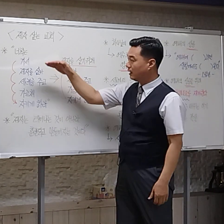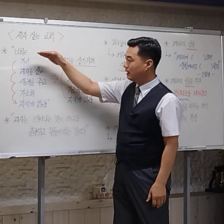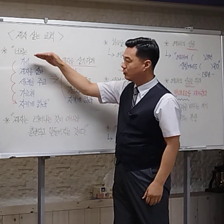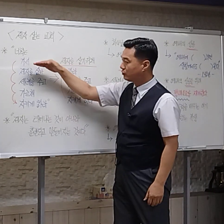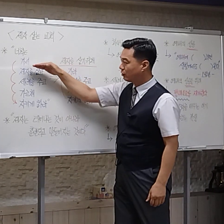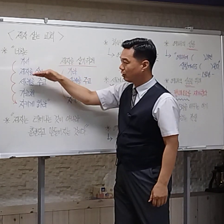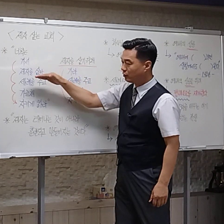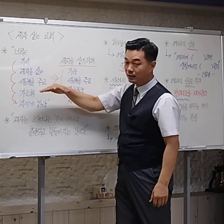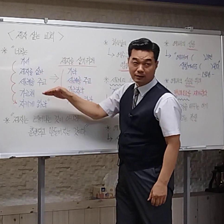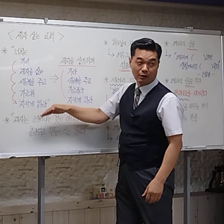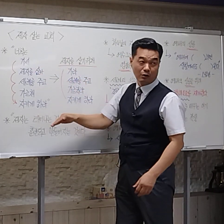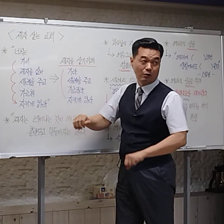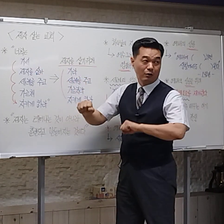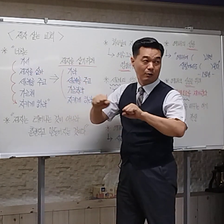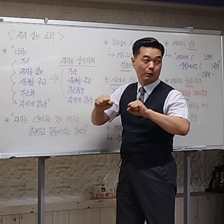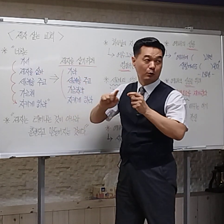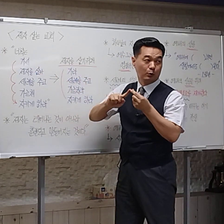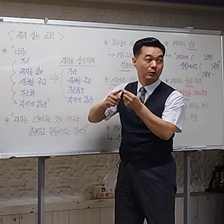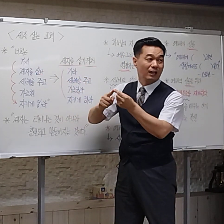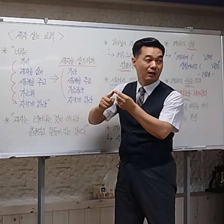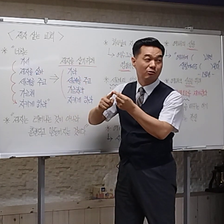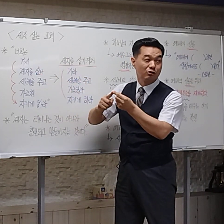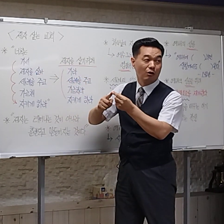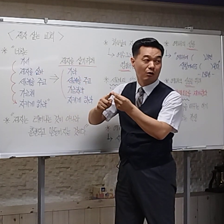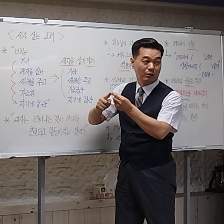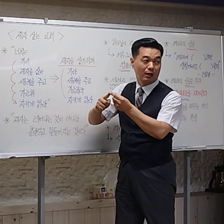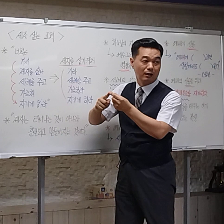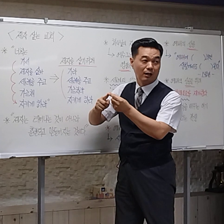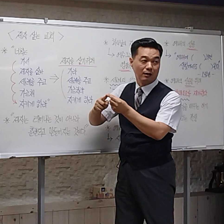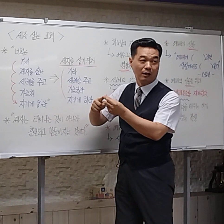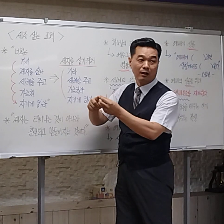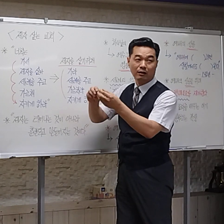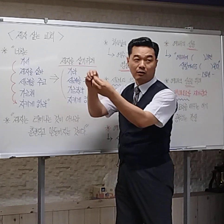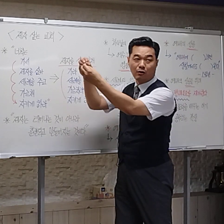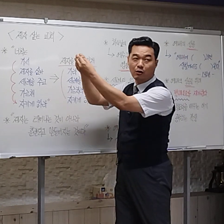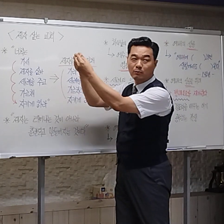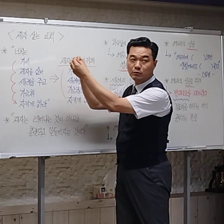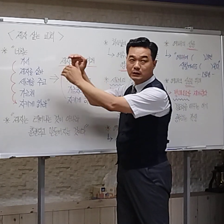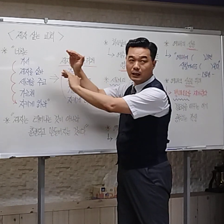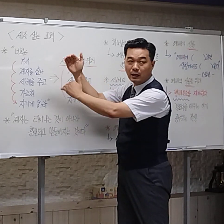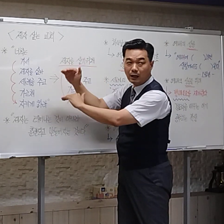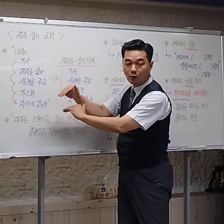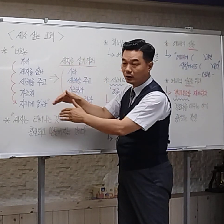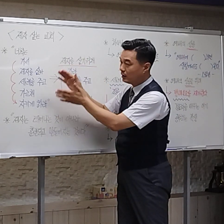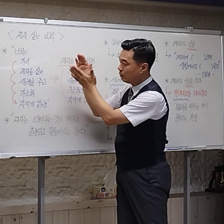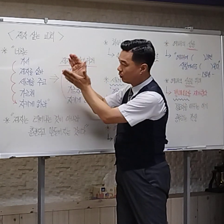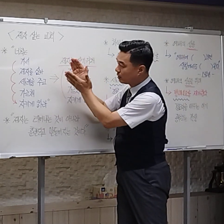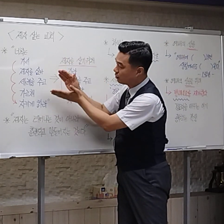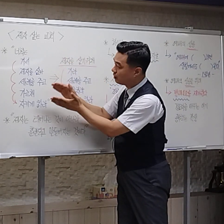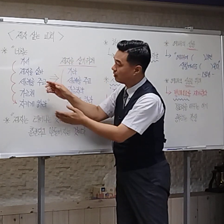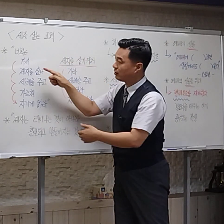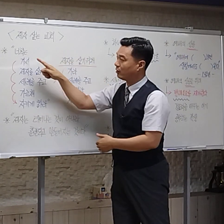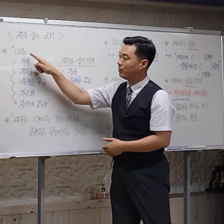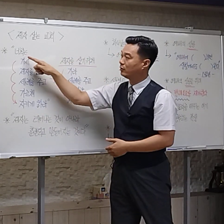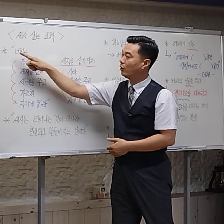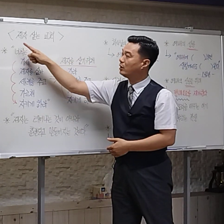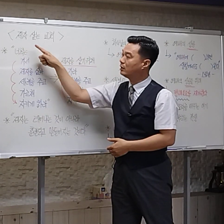이 순서대로 돼 있어요. 보통 동사라고 그러죠. 네. 그래서 문장의 내용이 이렇게 정리되어 있어요.